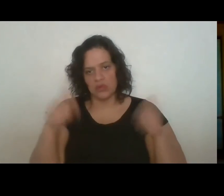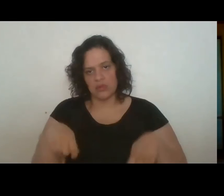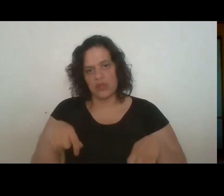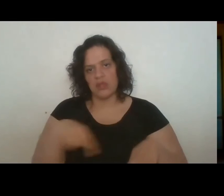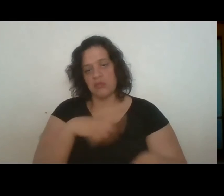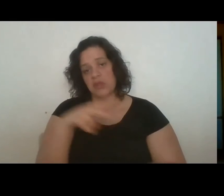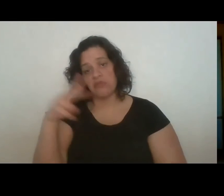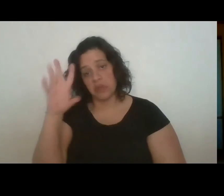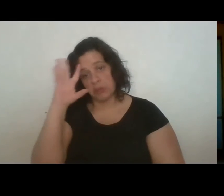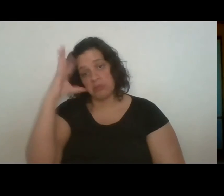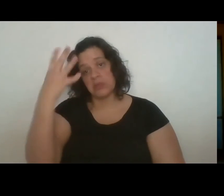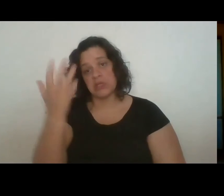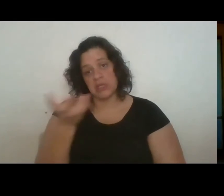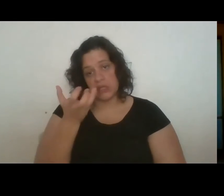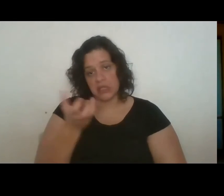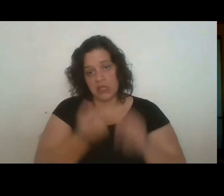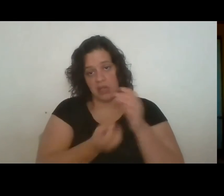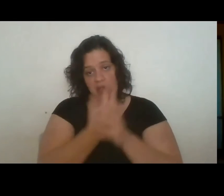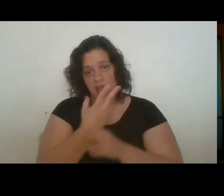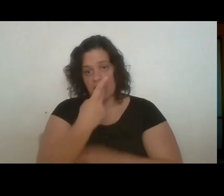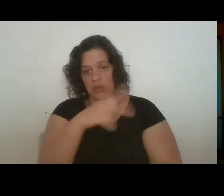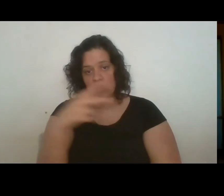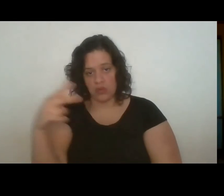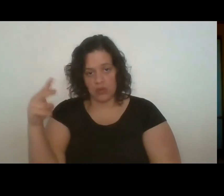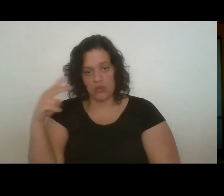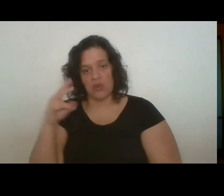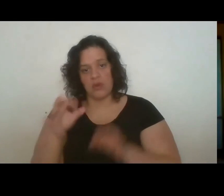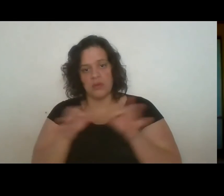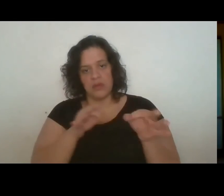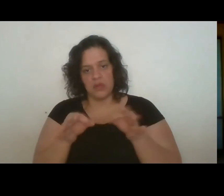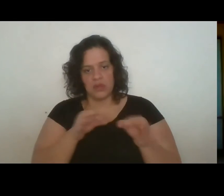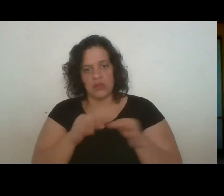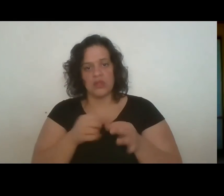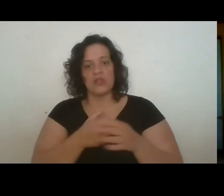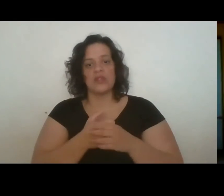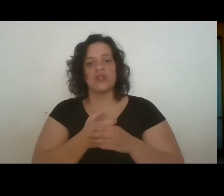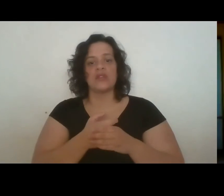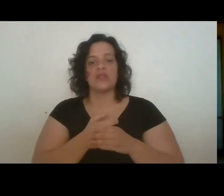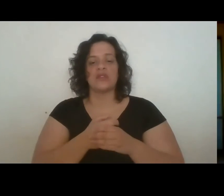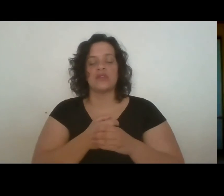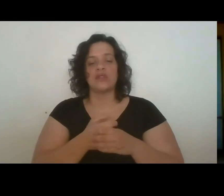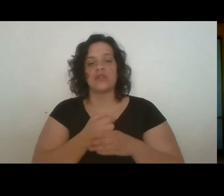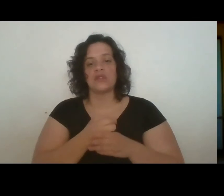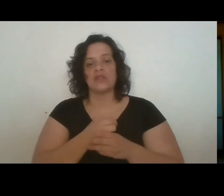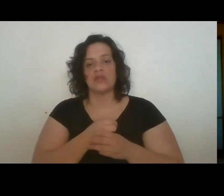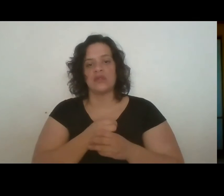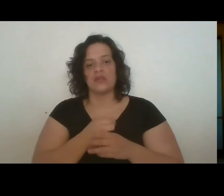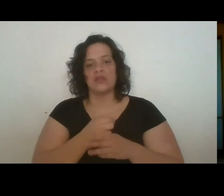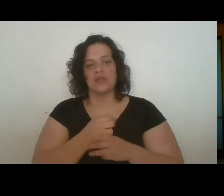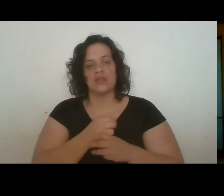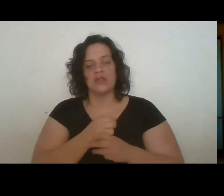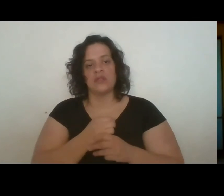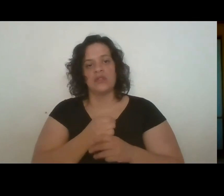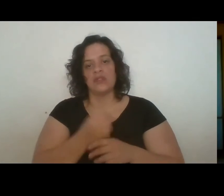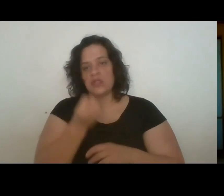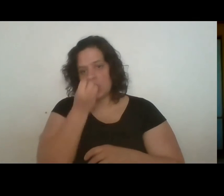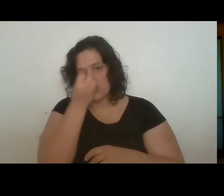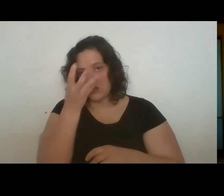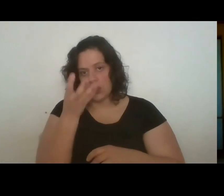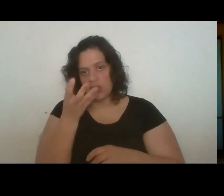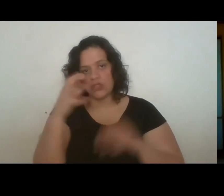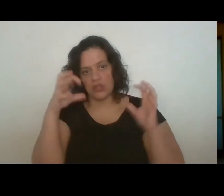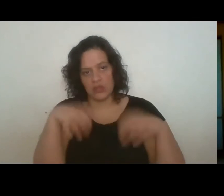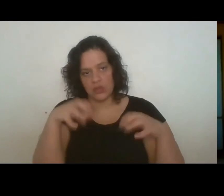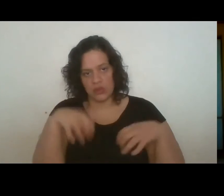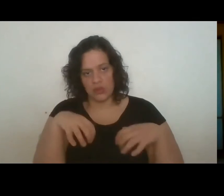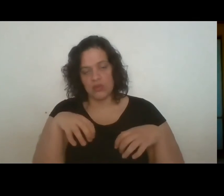implantar nas situações de projeto de vocês, e aí um caso hipotético de um jardim de chuva de um